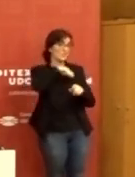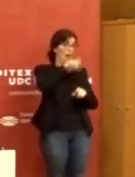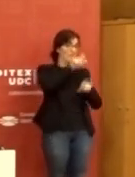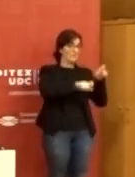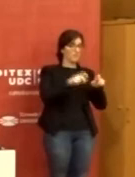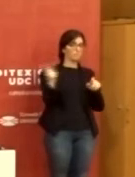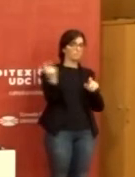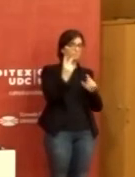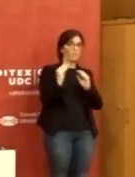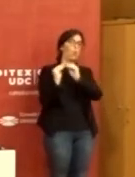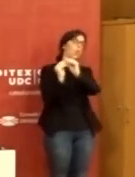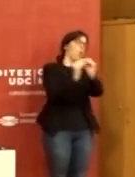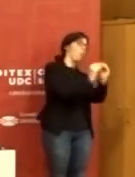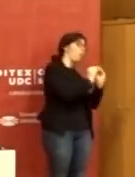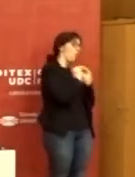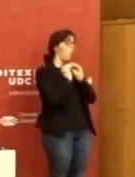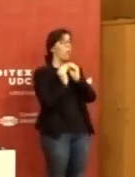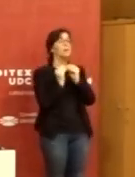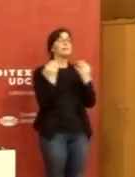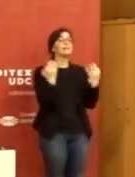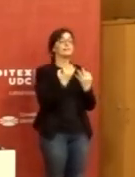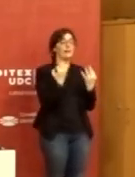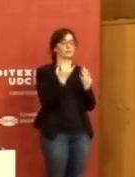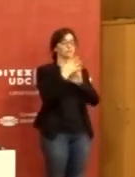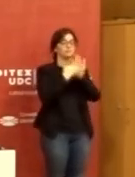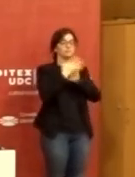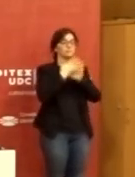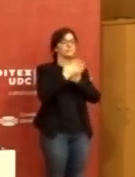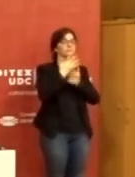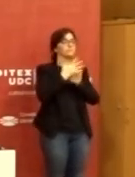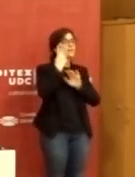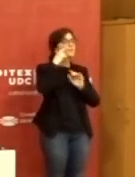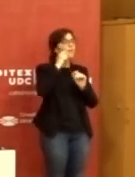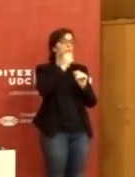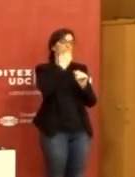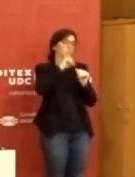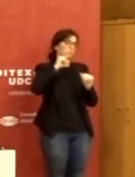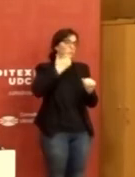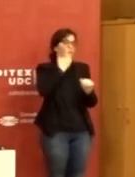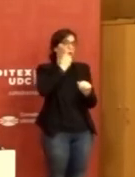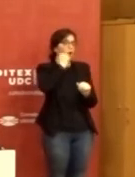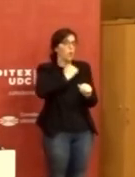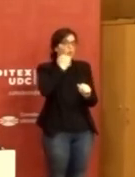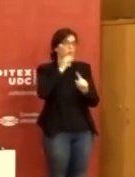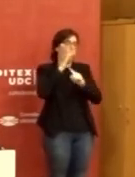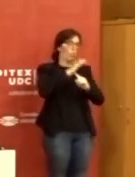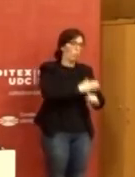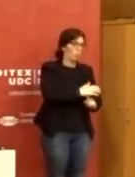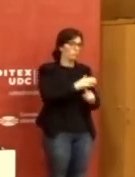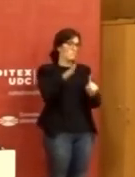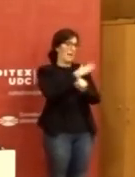referencia prácticamente todos a experiencias de acoso, a experiencias